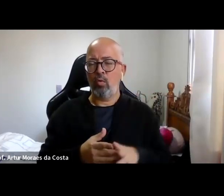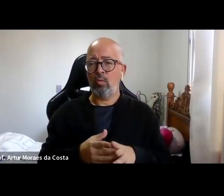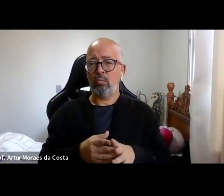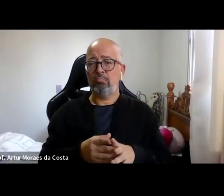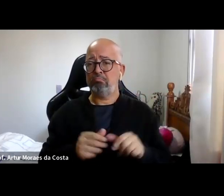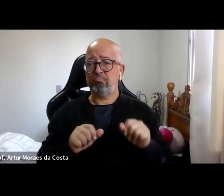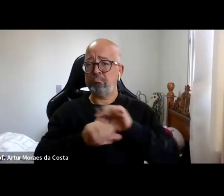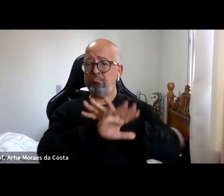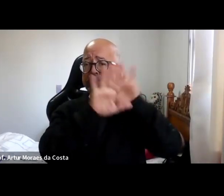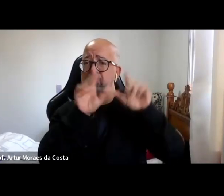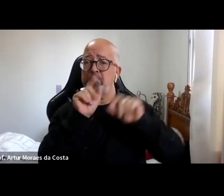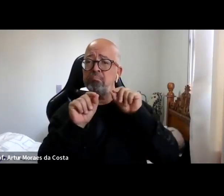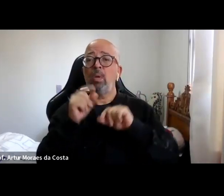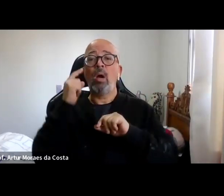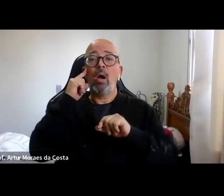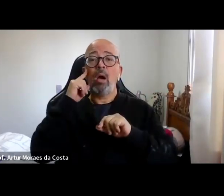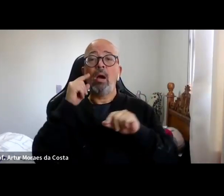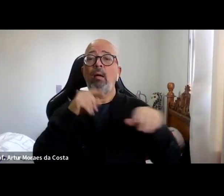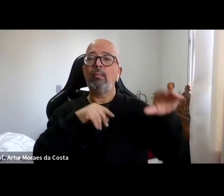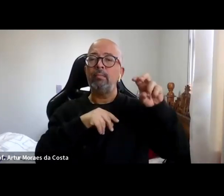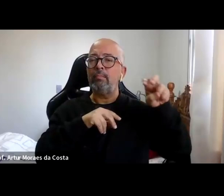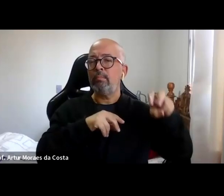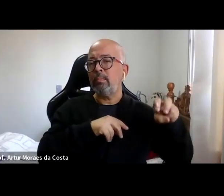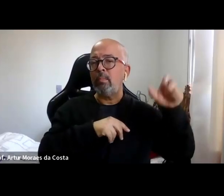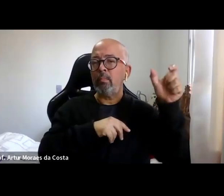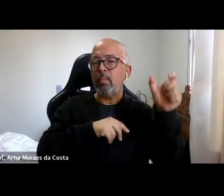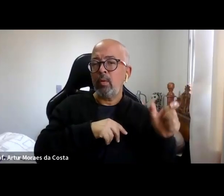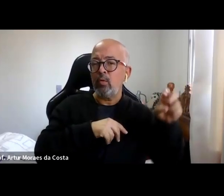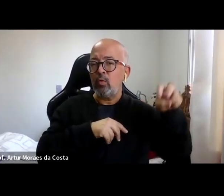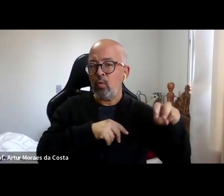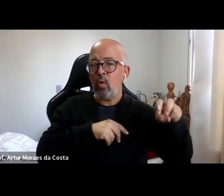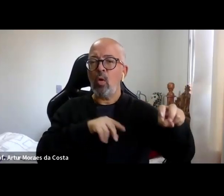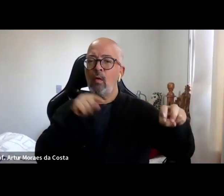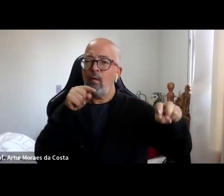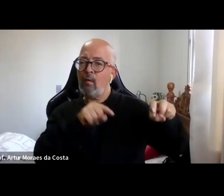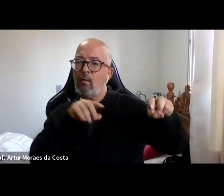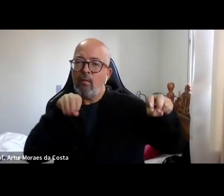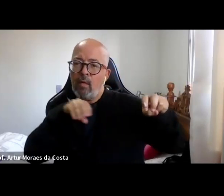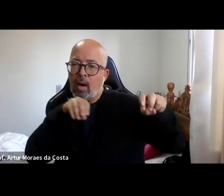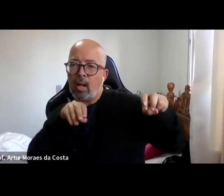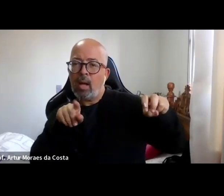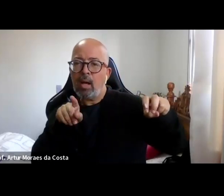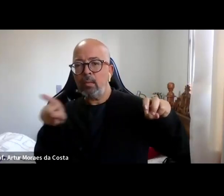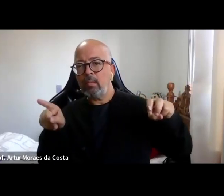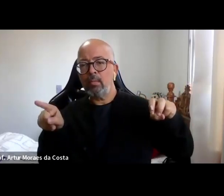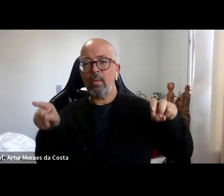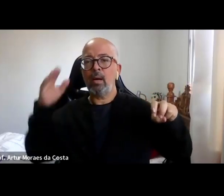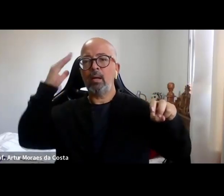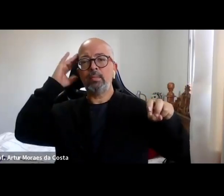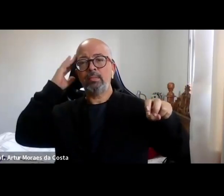particularidades de cada persona sordociega están hablando la lluvia está sonando muy fuerte sobre el techo